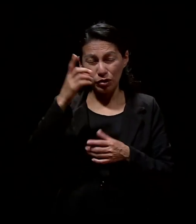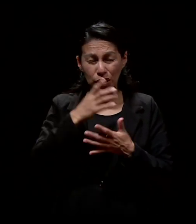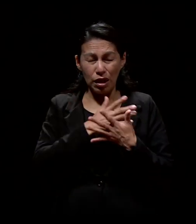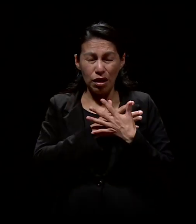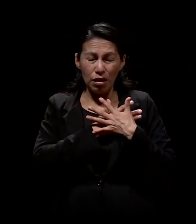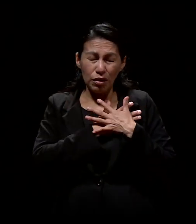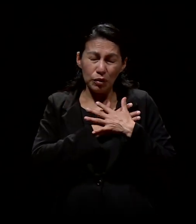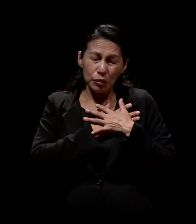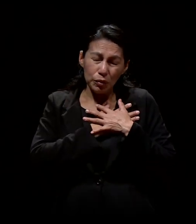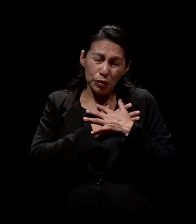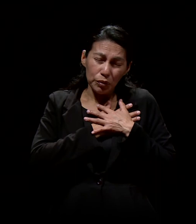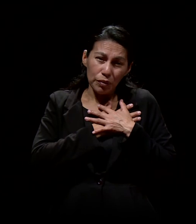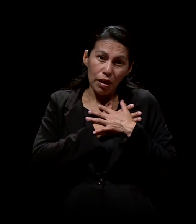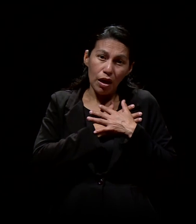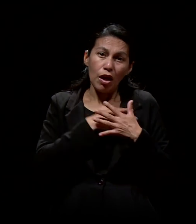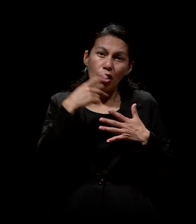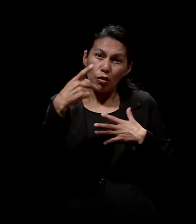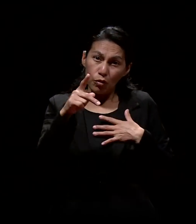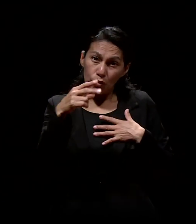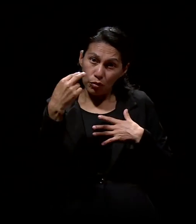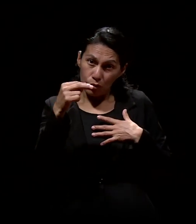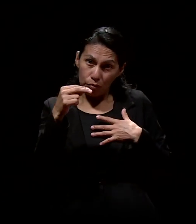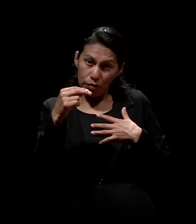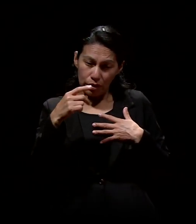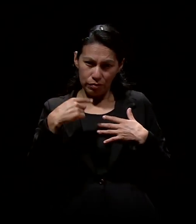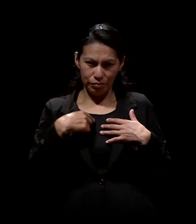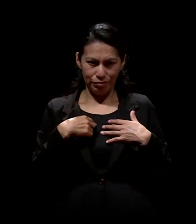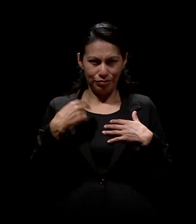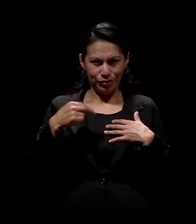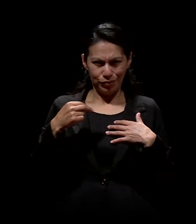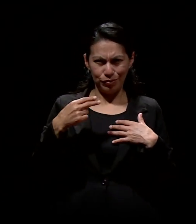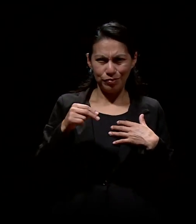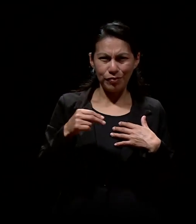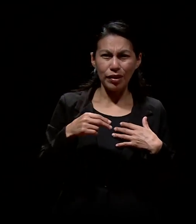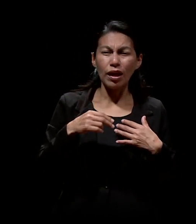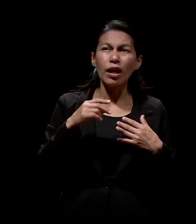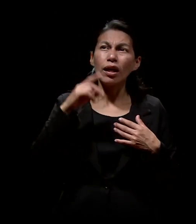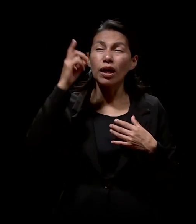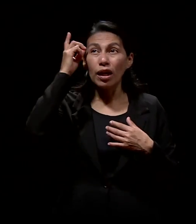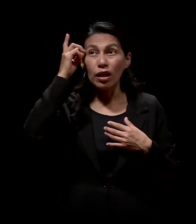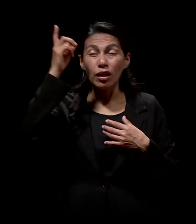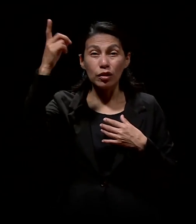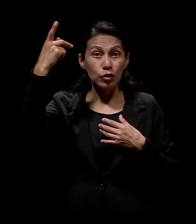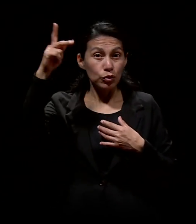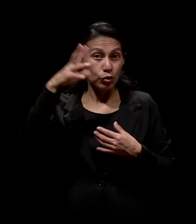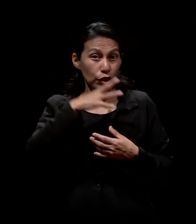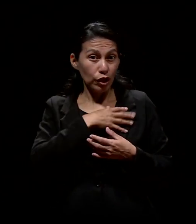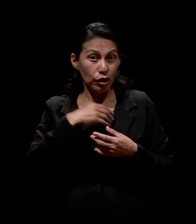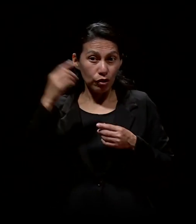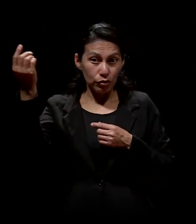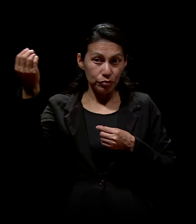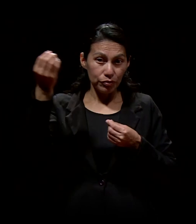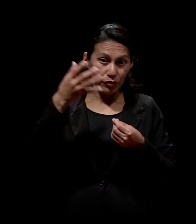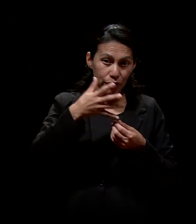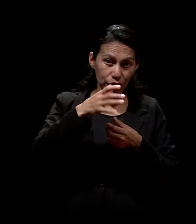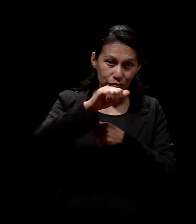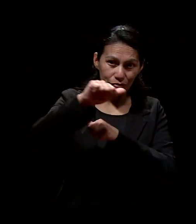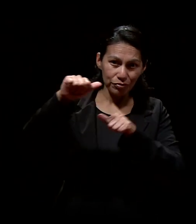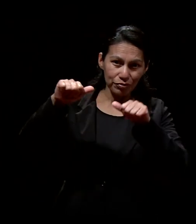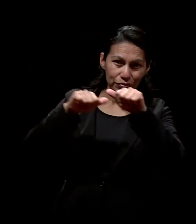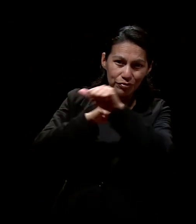tu nombre, que dio a su propio Hijo. Por eso celebramos la